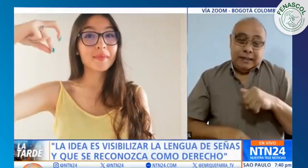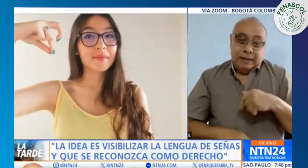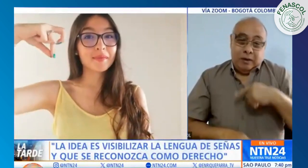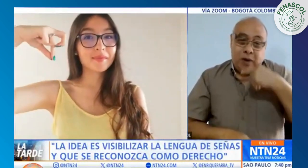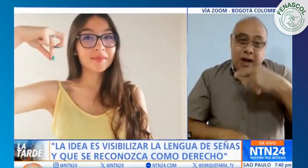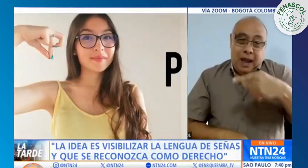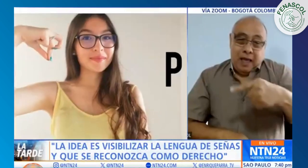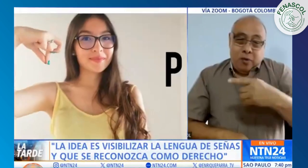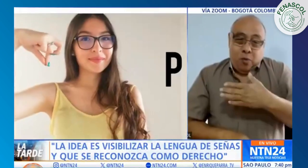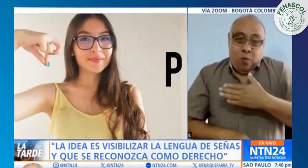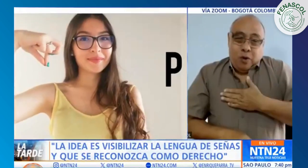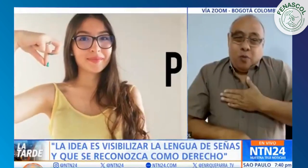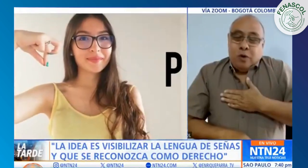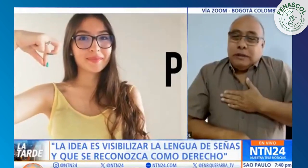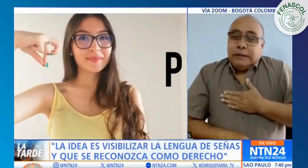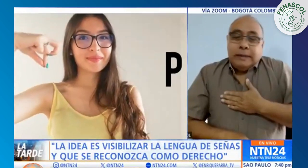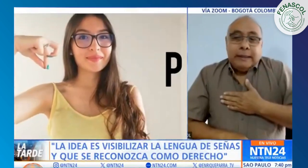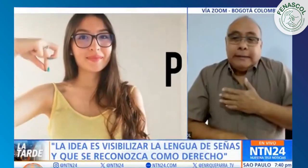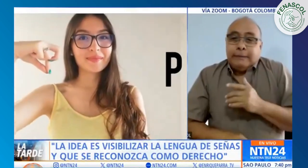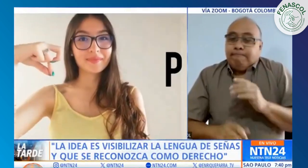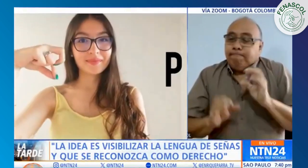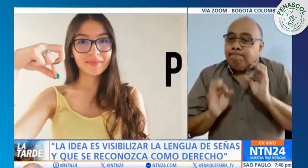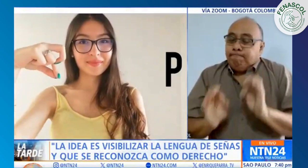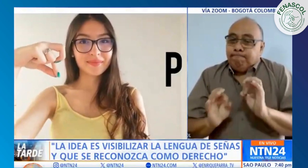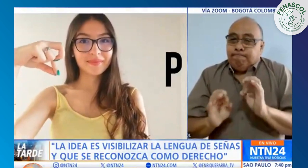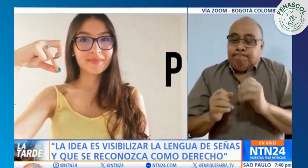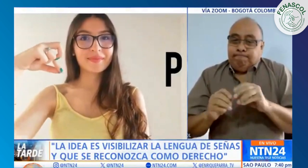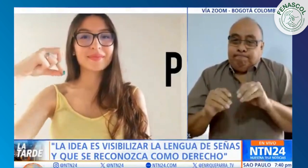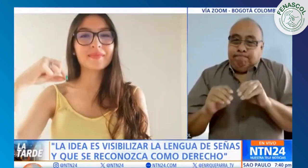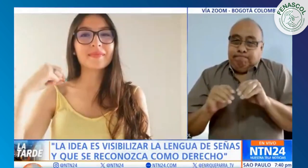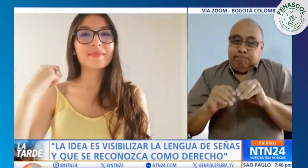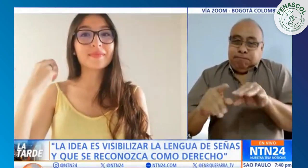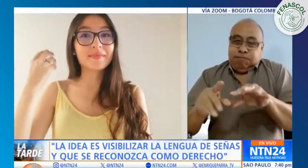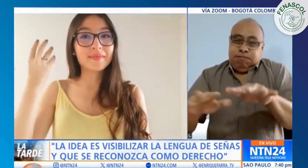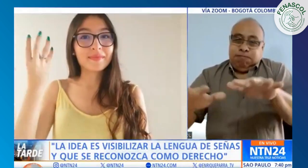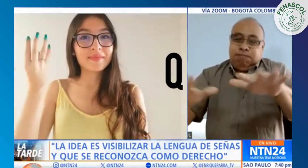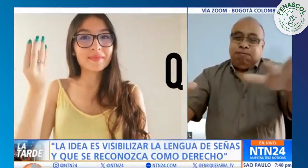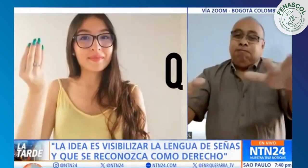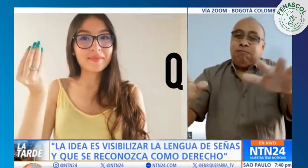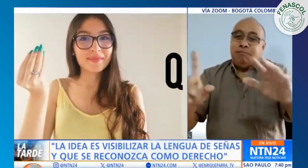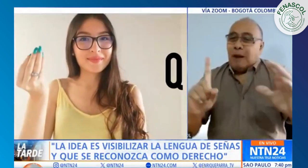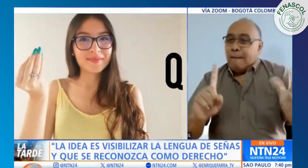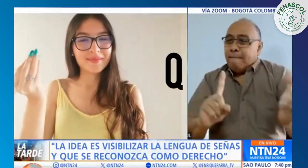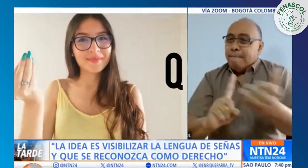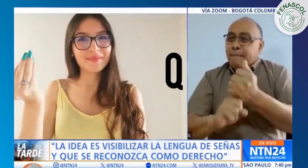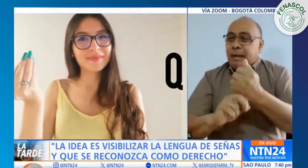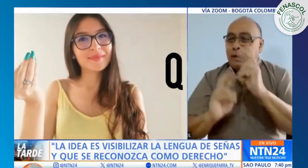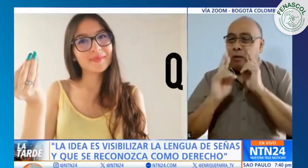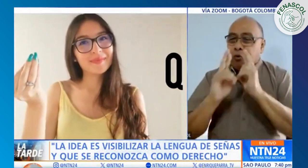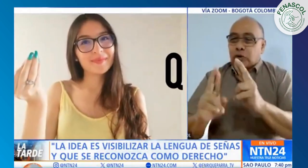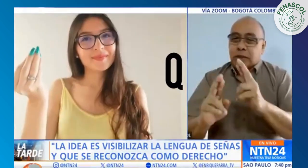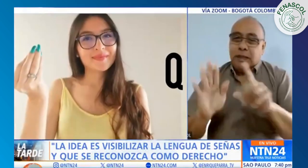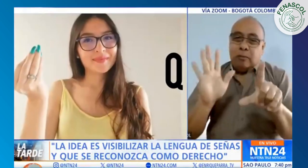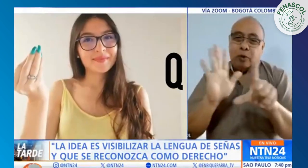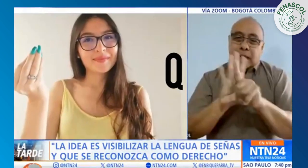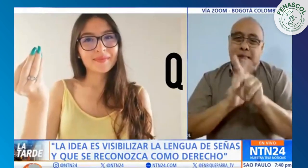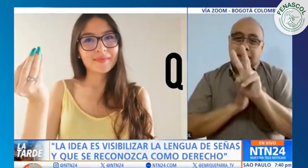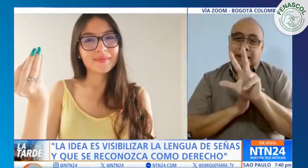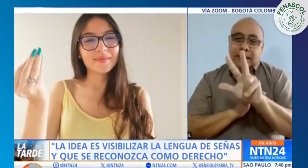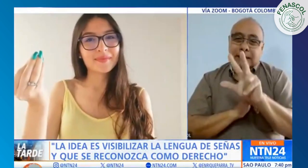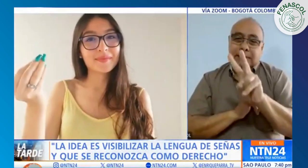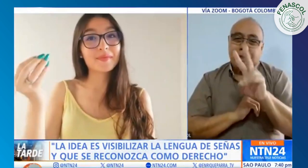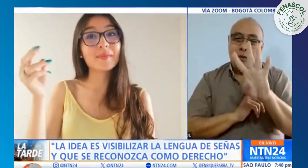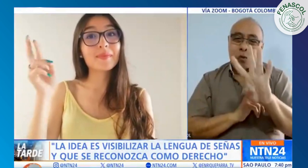qué? Porque nosotros tenemos una propia lengua y